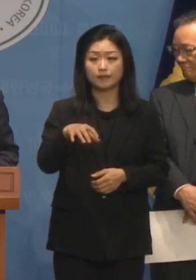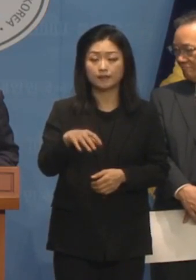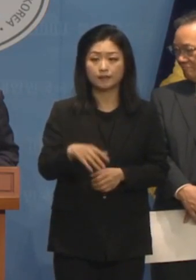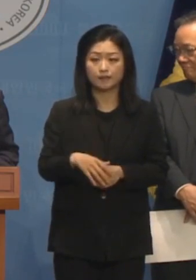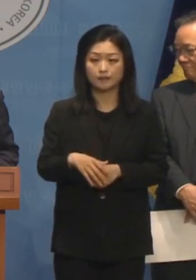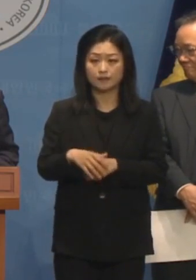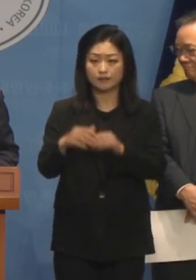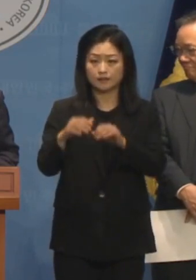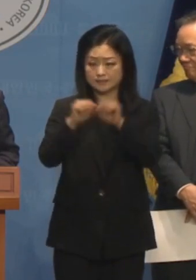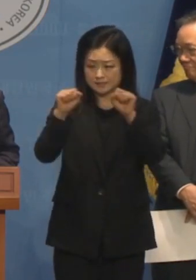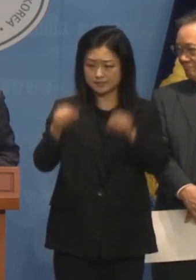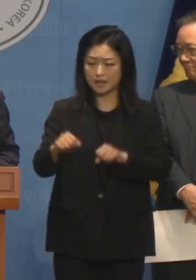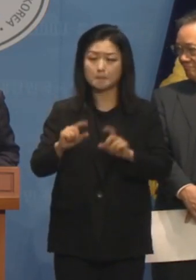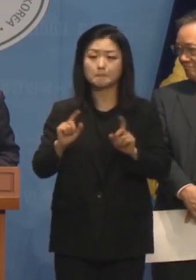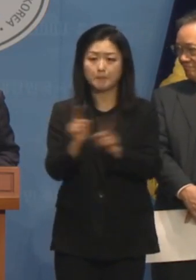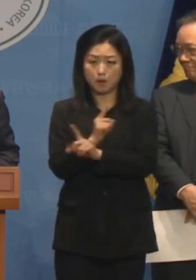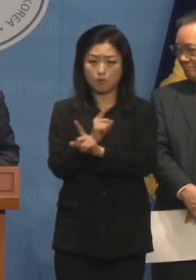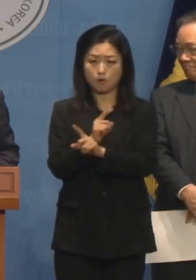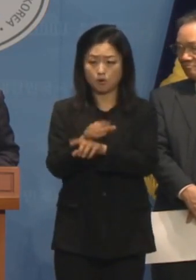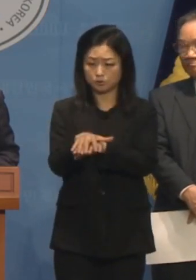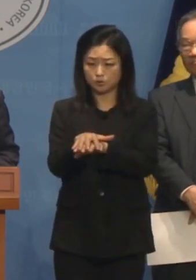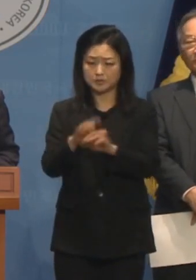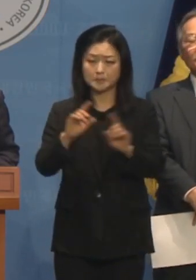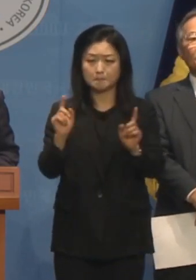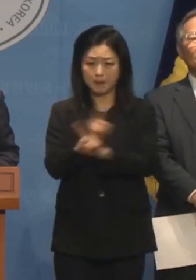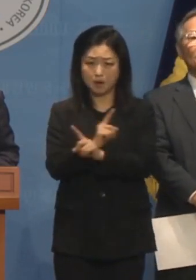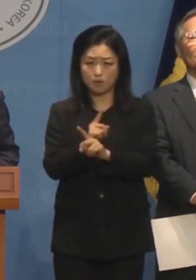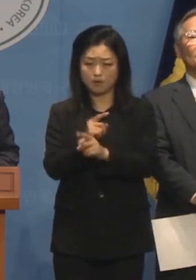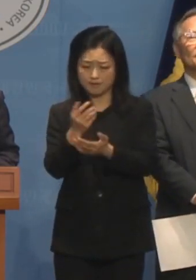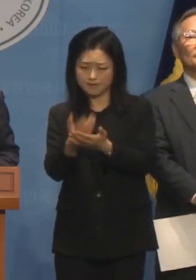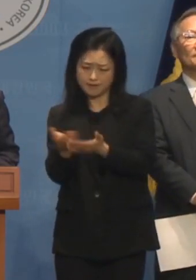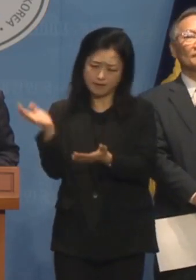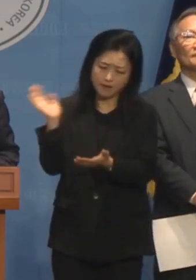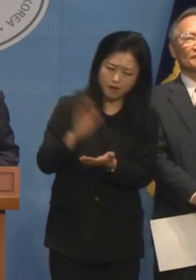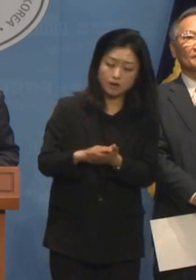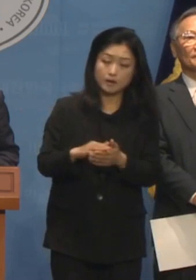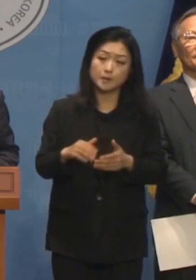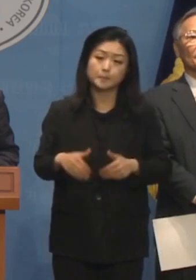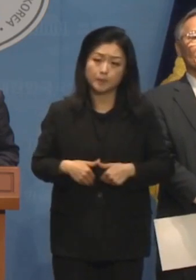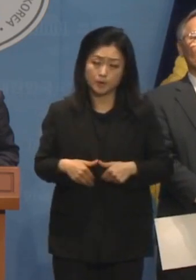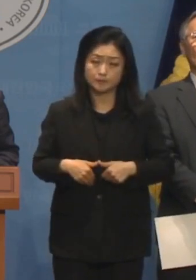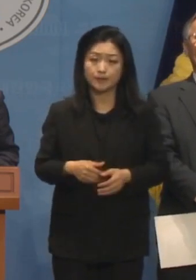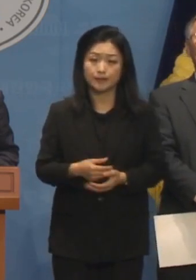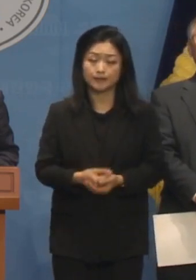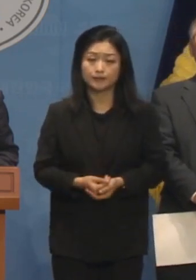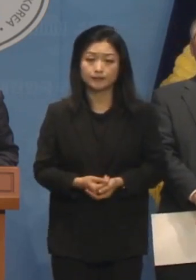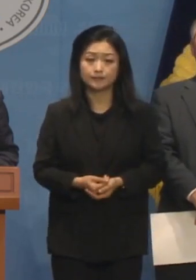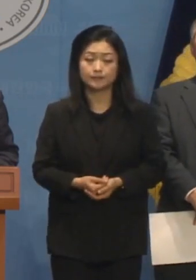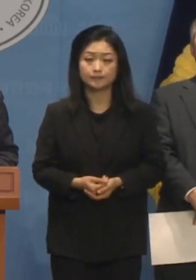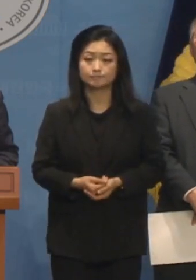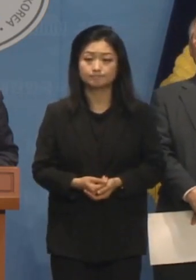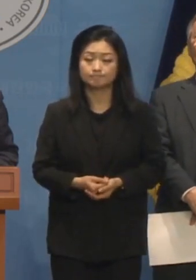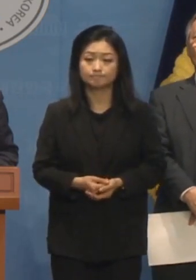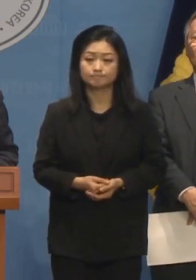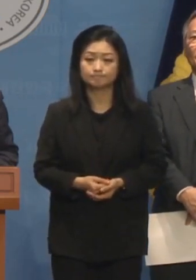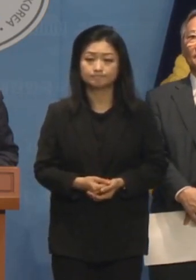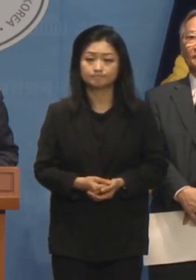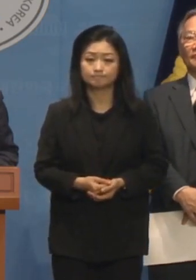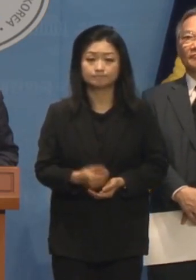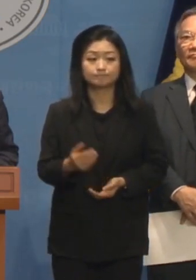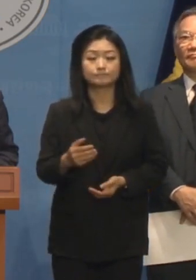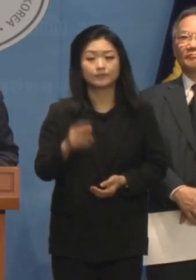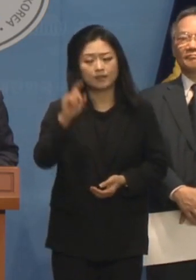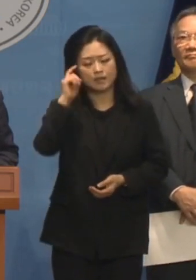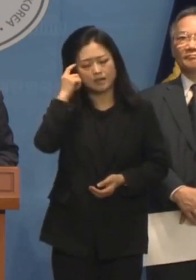구조를 바꾸고 시스템을 바꾸는 그것부터 해야 되지 않을까라는 생각을 하면서 이 자리에 섰습니다. 여러